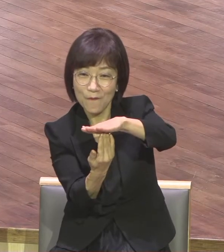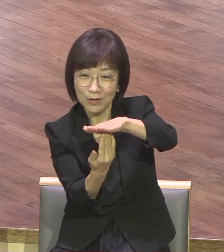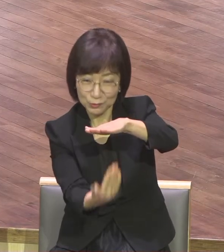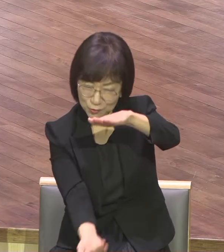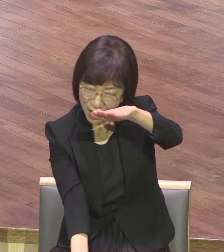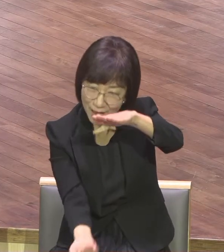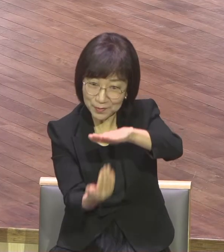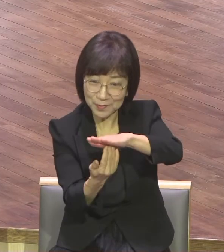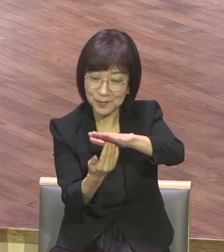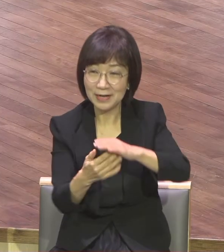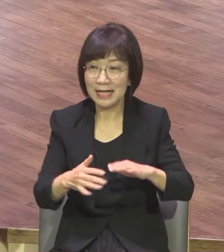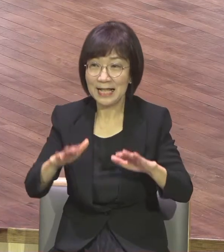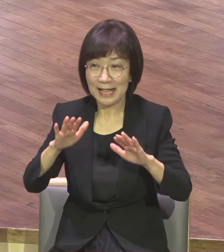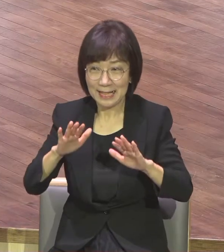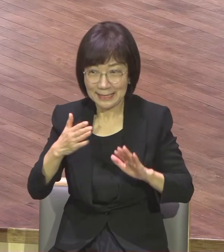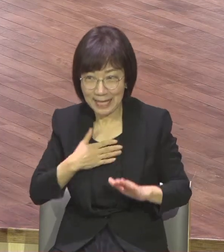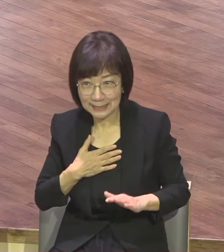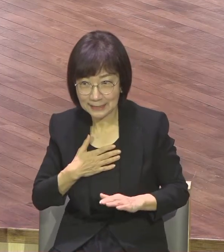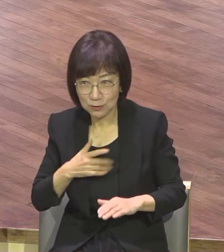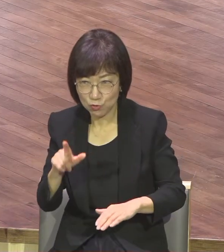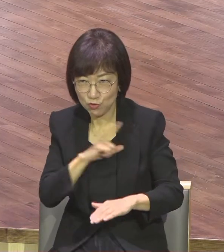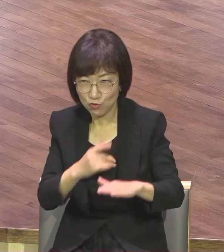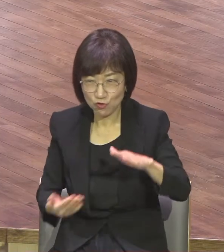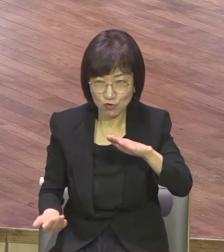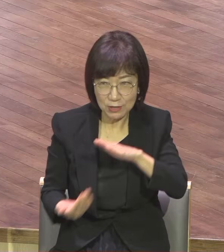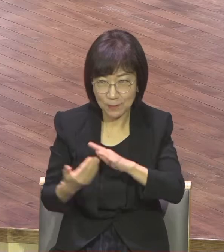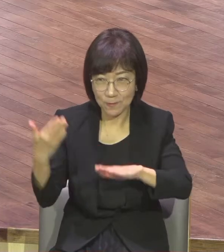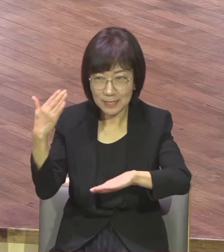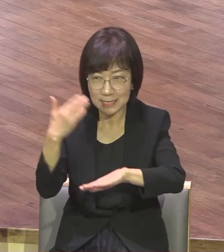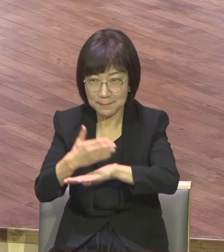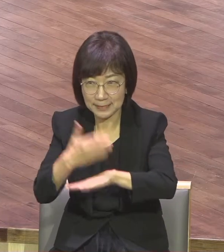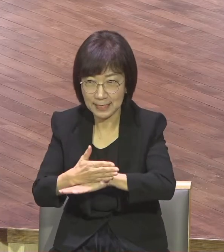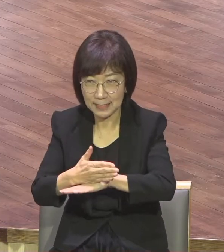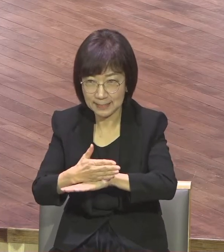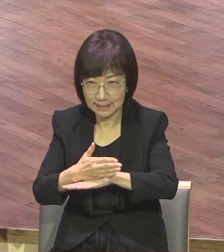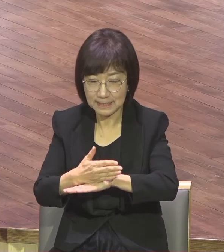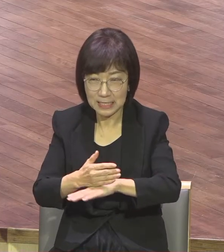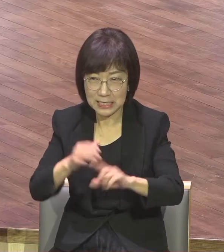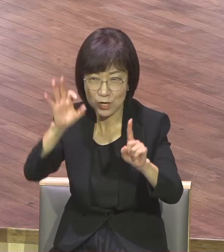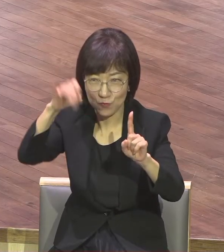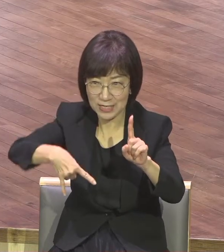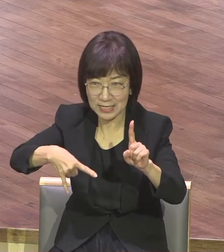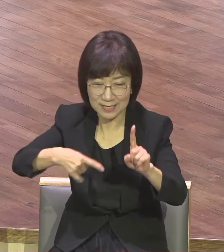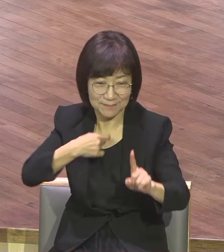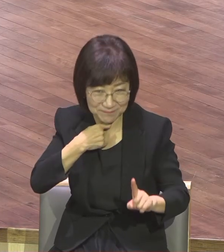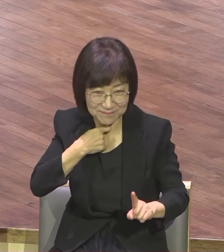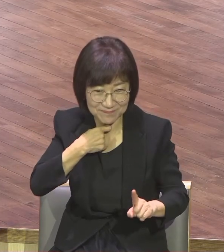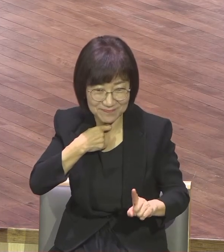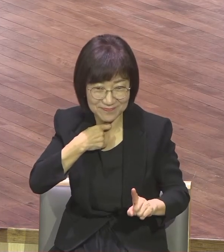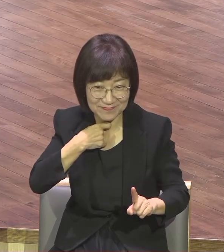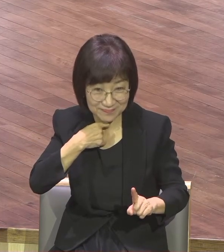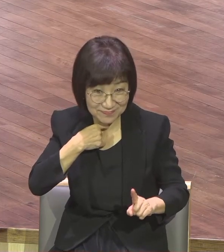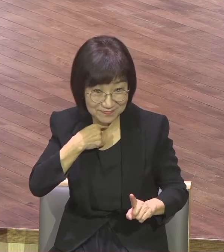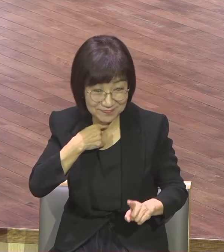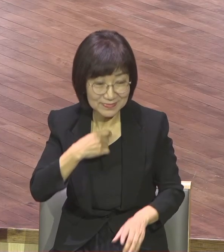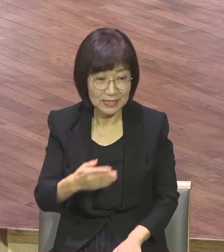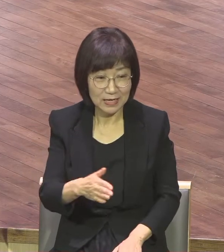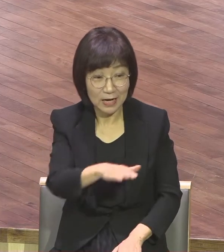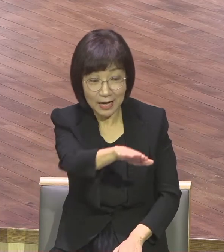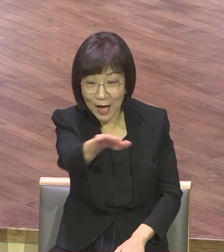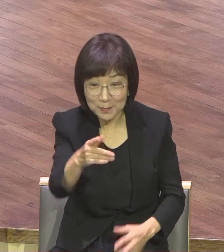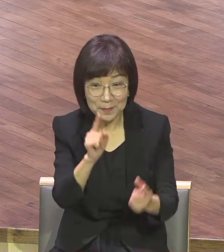하는 사람이 될 거야. 그런 거룩한 야망까지 있어요. 저 장로님 만나면, 저 지사님, 저 권사님